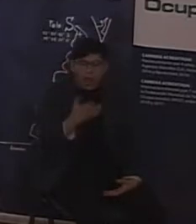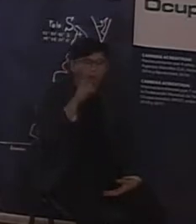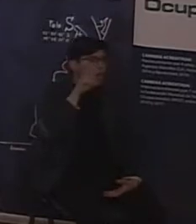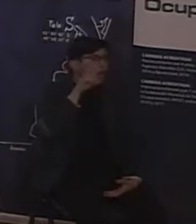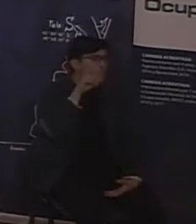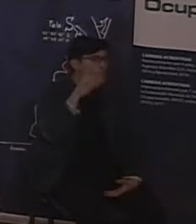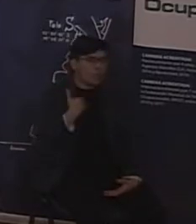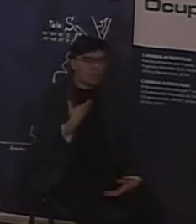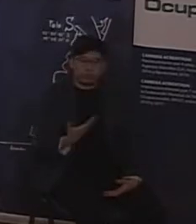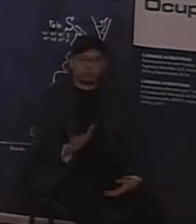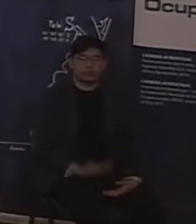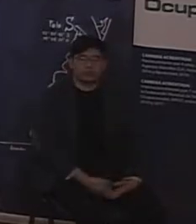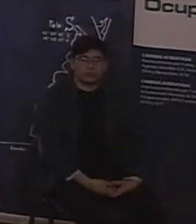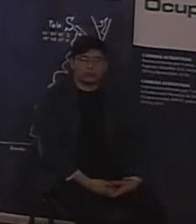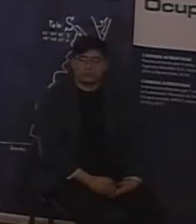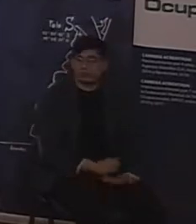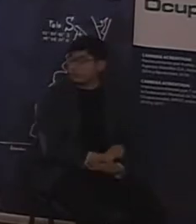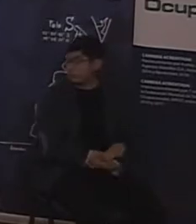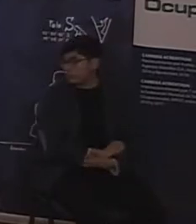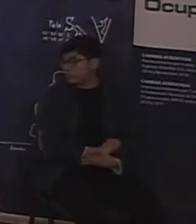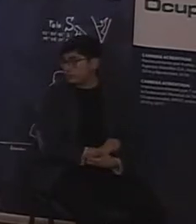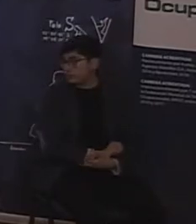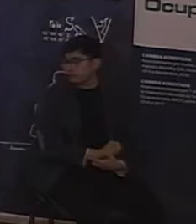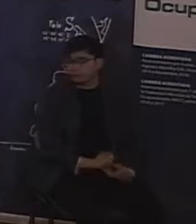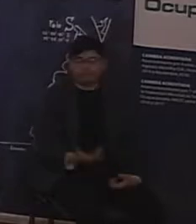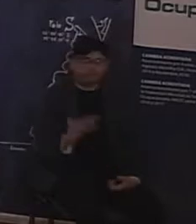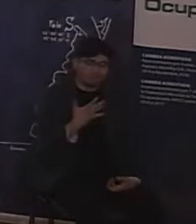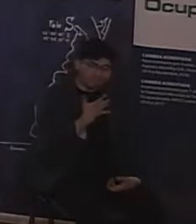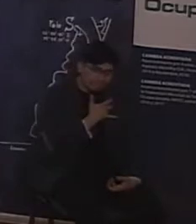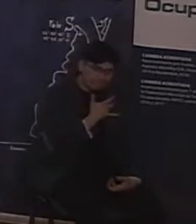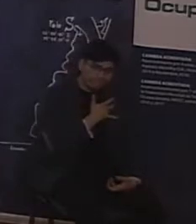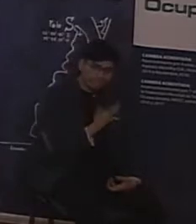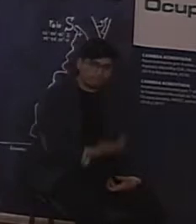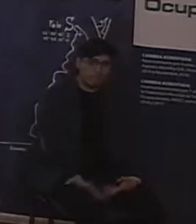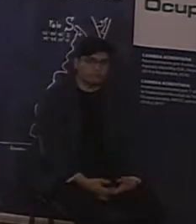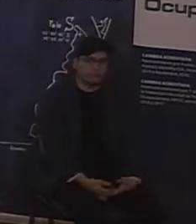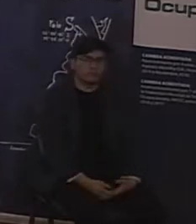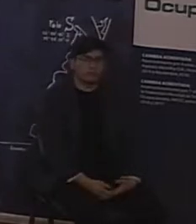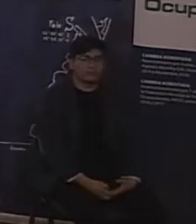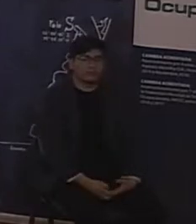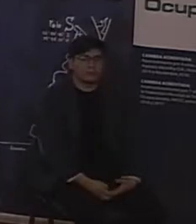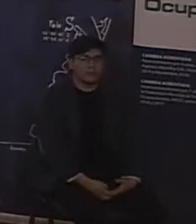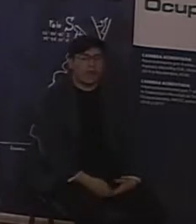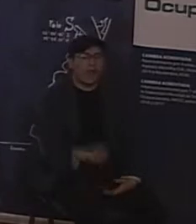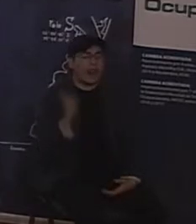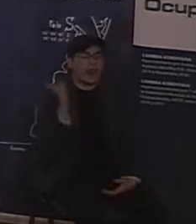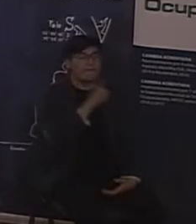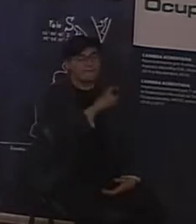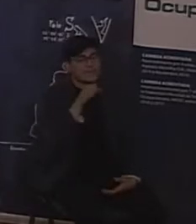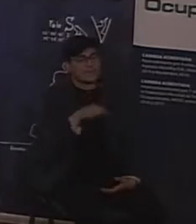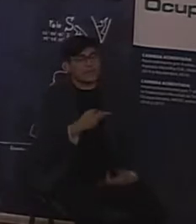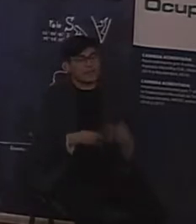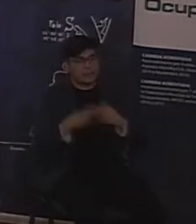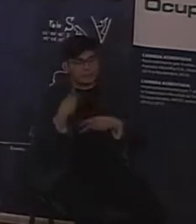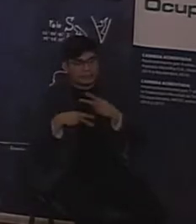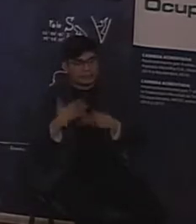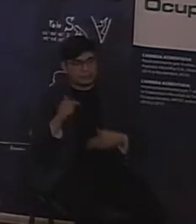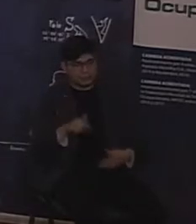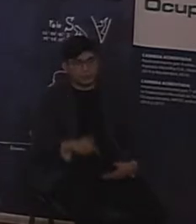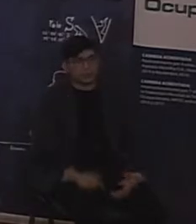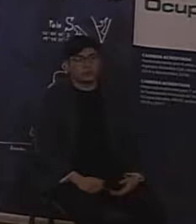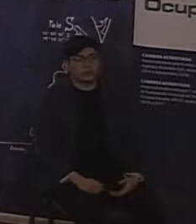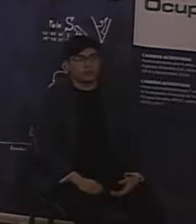yo lamentablemente al final de esta historia el soldado